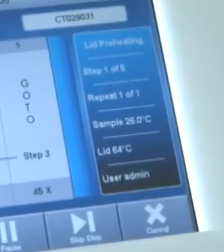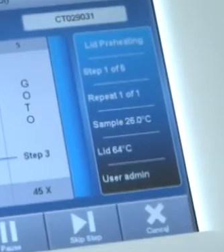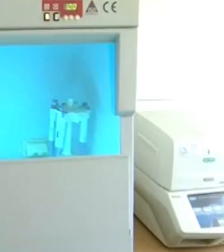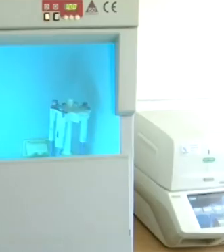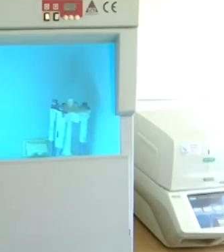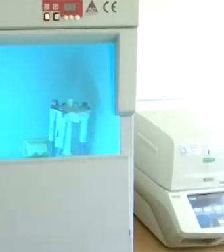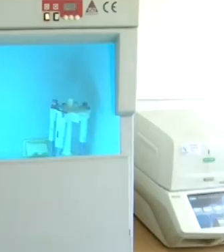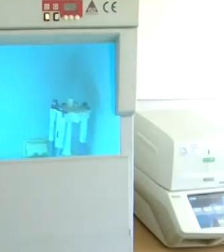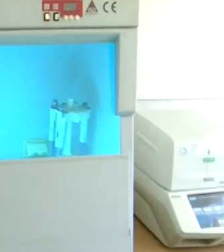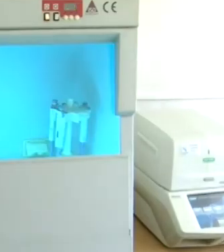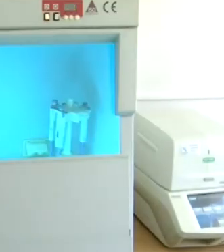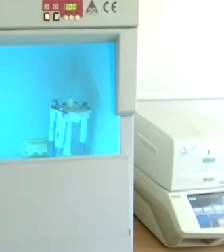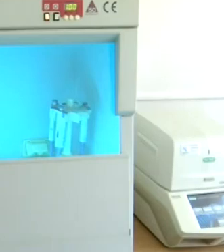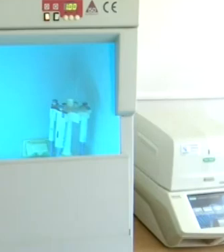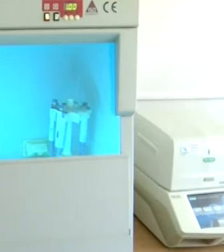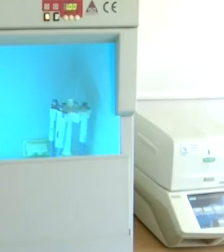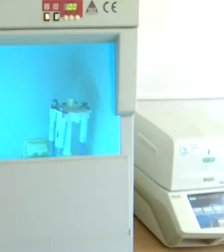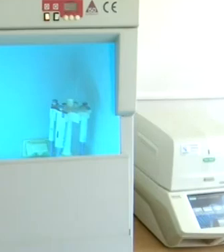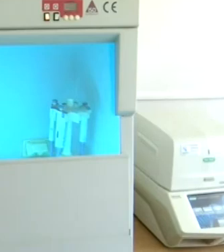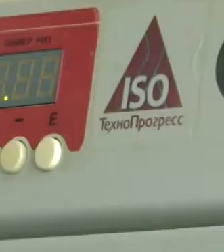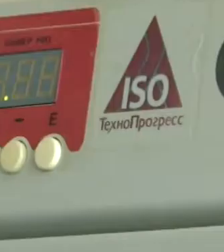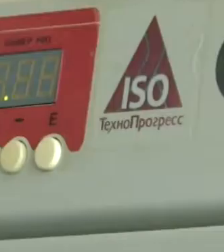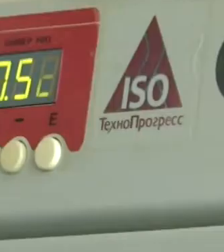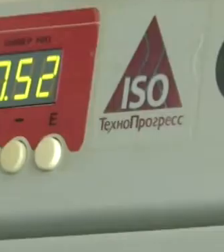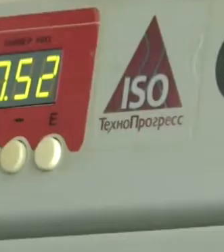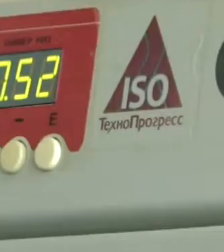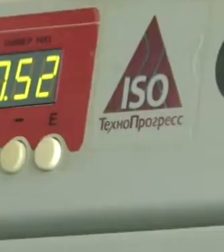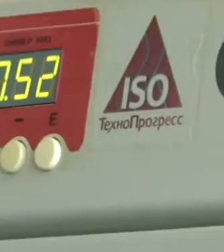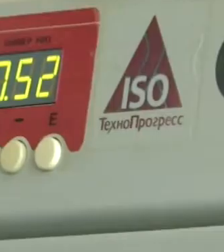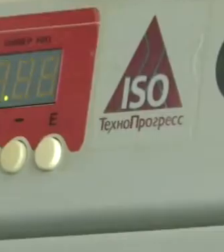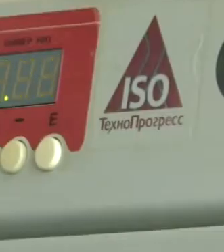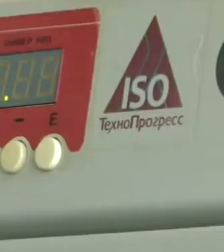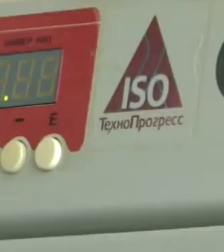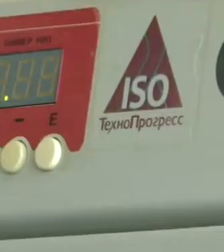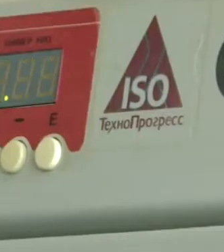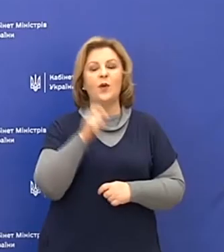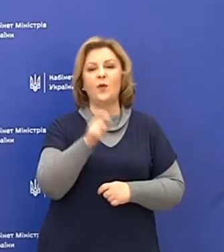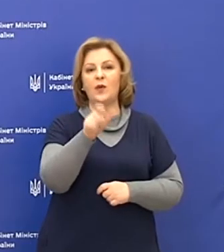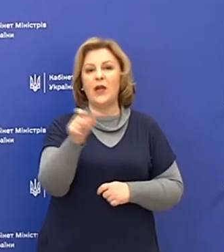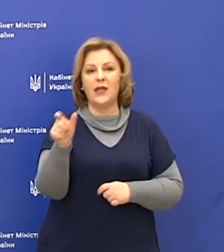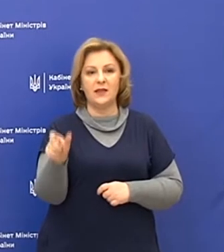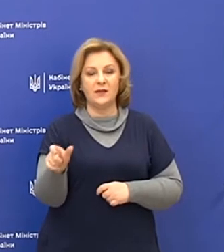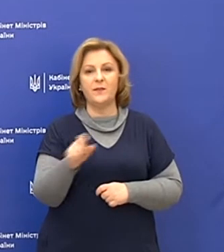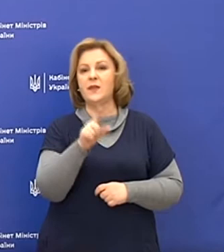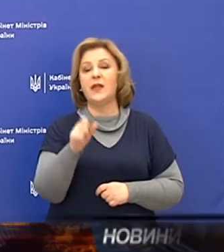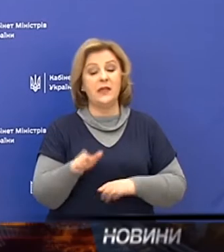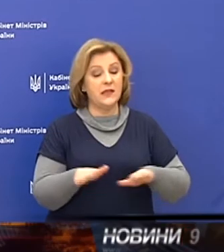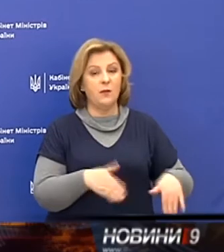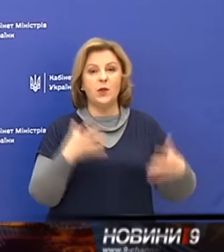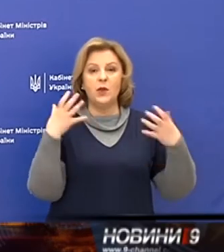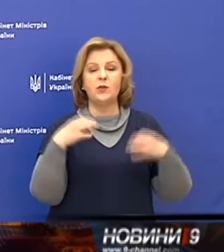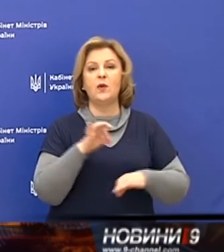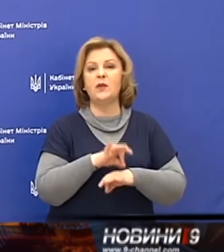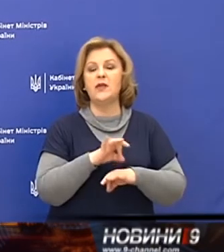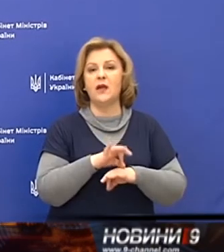– 138 недужих. Серед померлих переважають чоловіки. За минулу добу